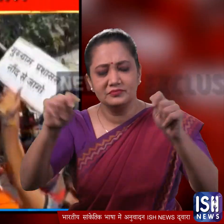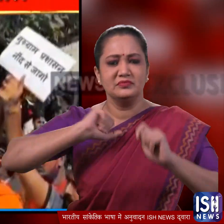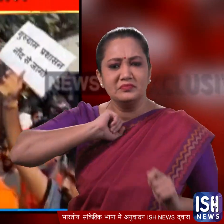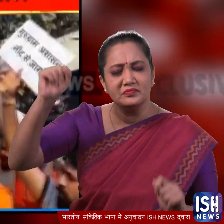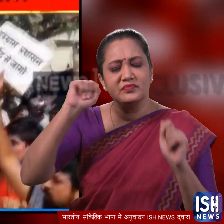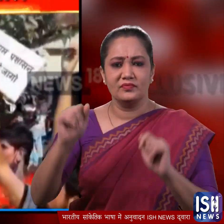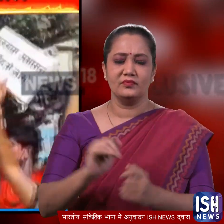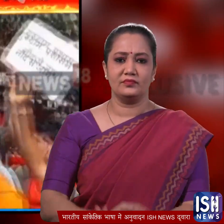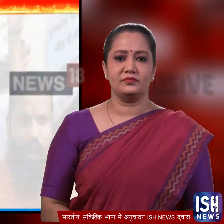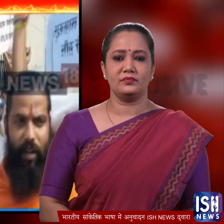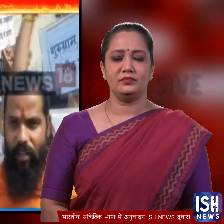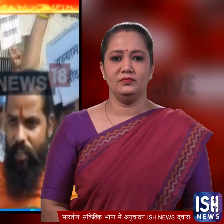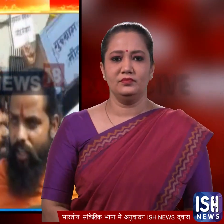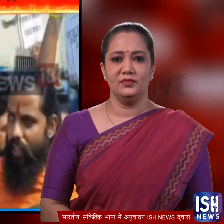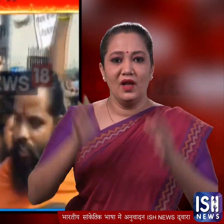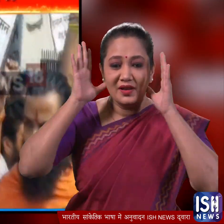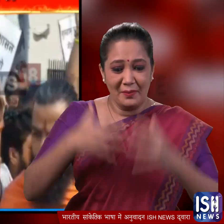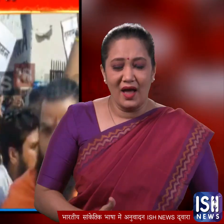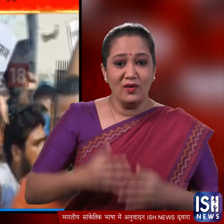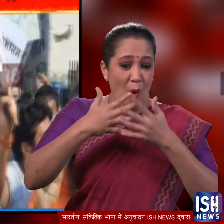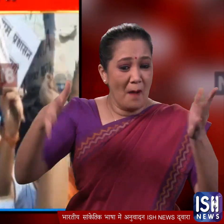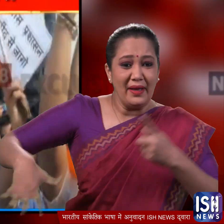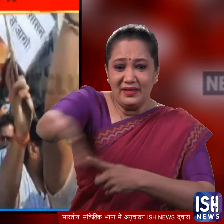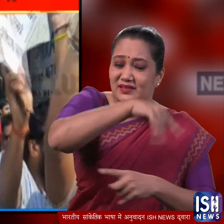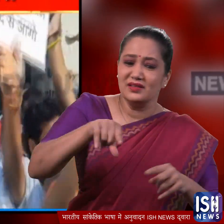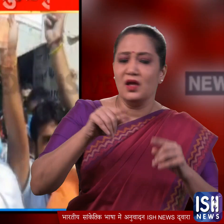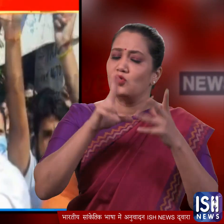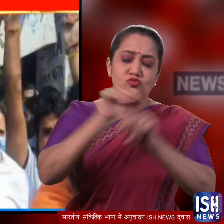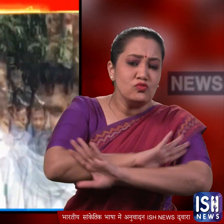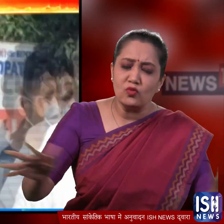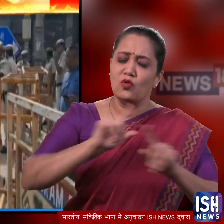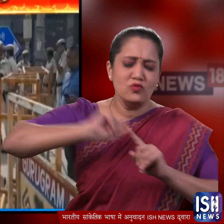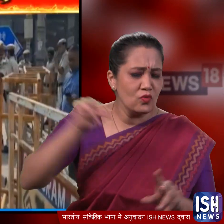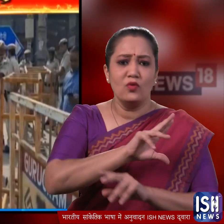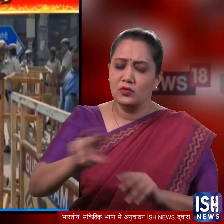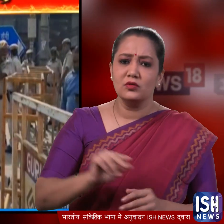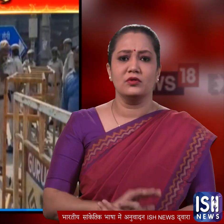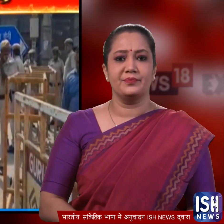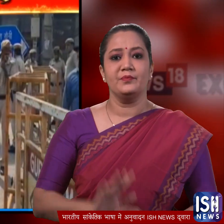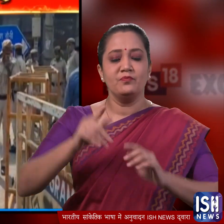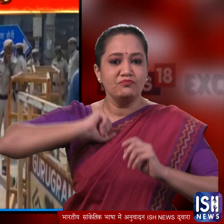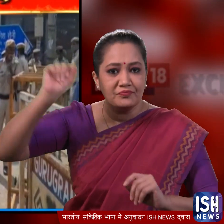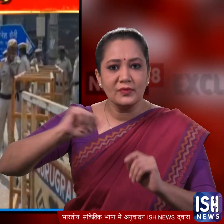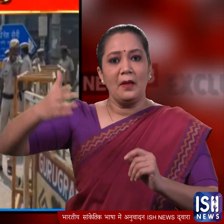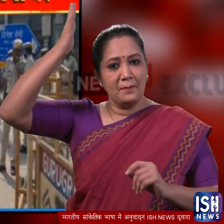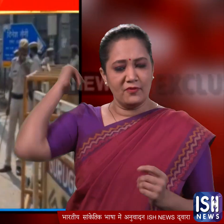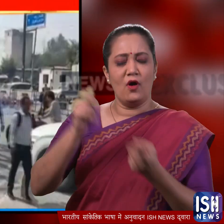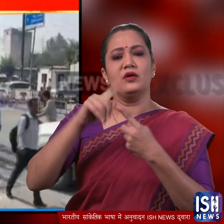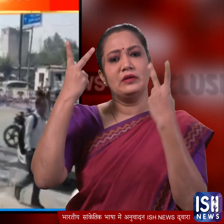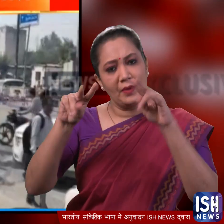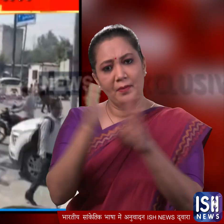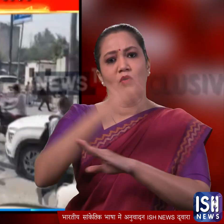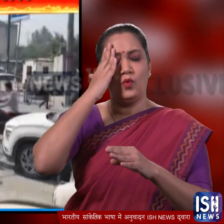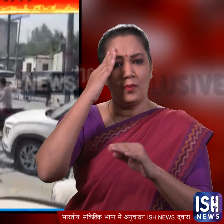तख्तियां लेकर नारे लगाते दिखाई दिए। खुले में नमाज बंद करो, बंद करो, बंद करो। इस मुद्दे पर जारी विवाद को देखते हुए पहले से ही